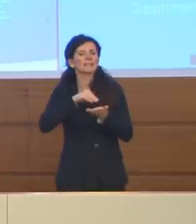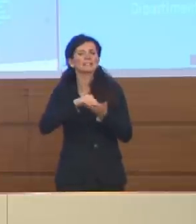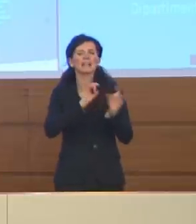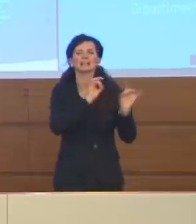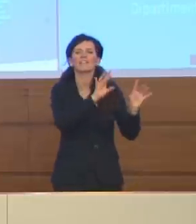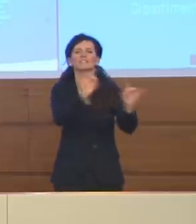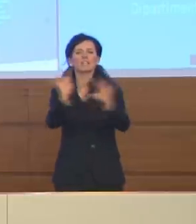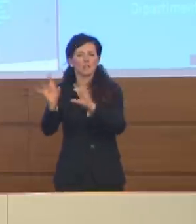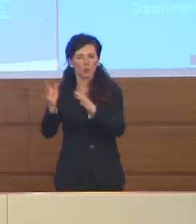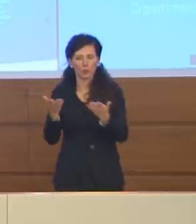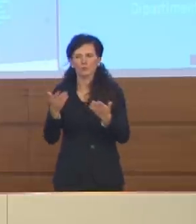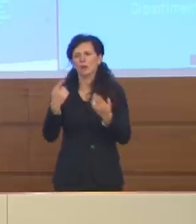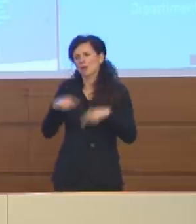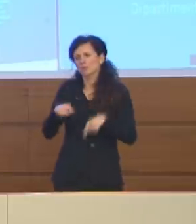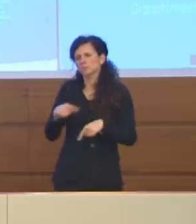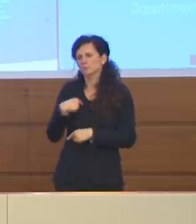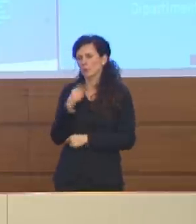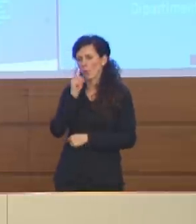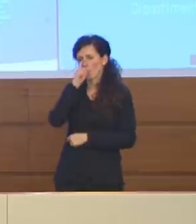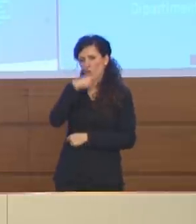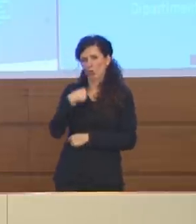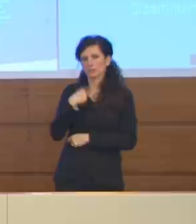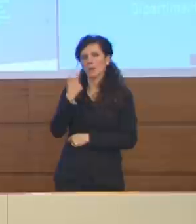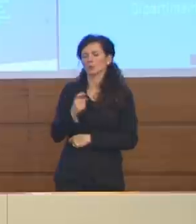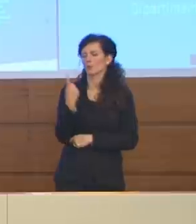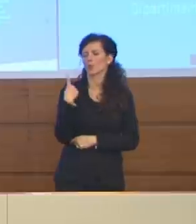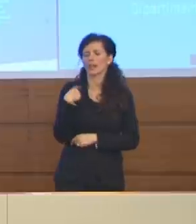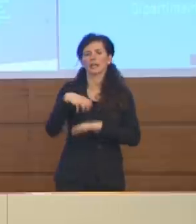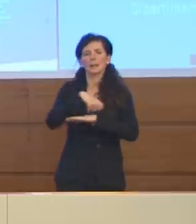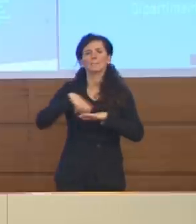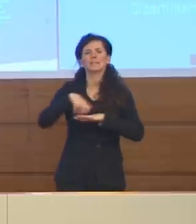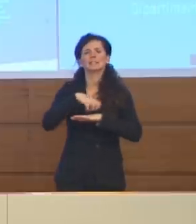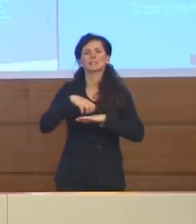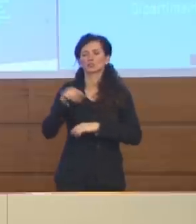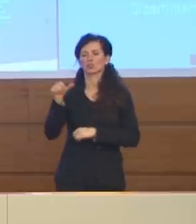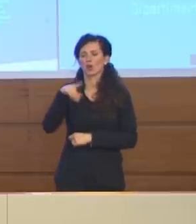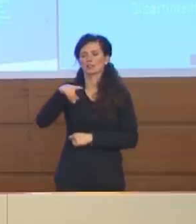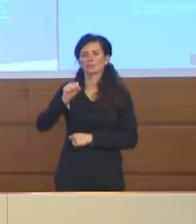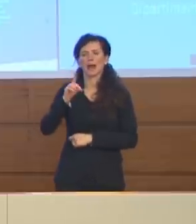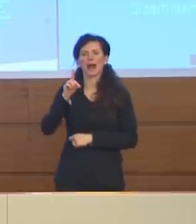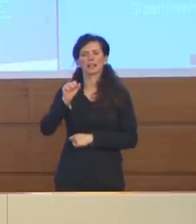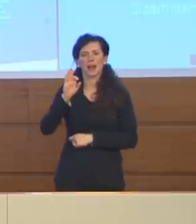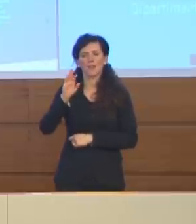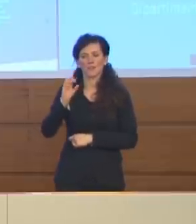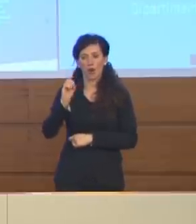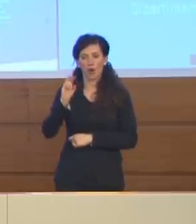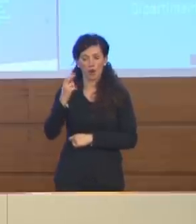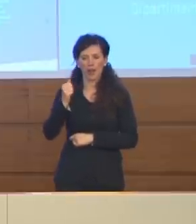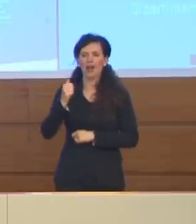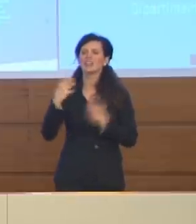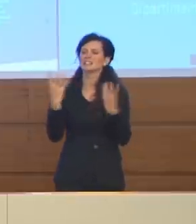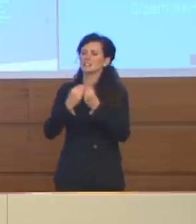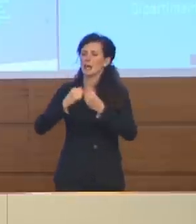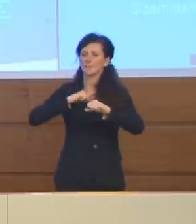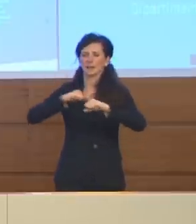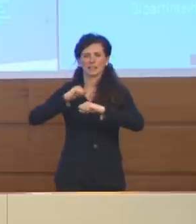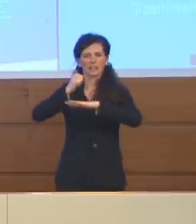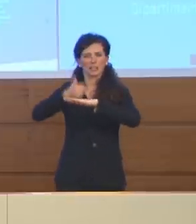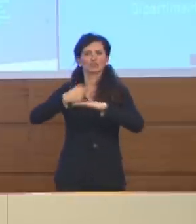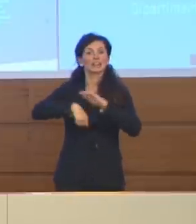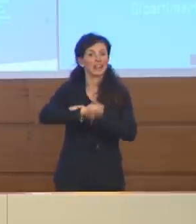per una piccolissima curiosità visto che ieri il ministro spadafora ha incontrato vertici del calcio ma è vero come ho letto da qualche parte